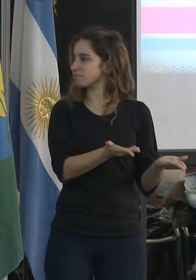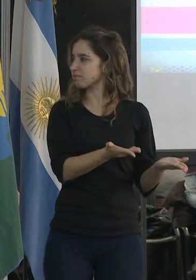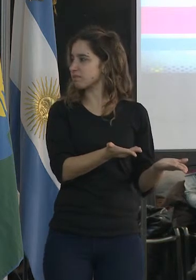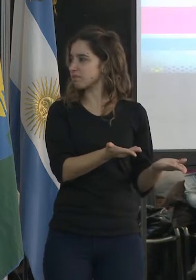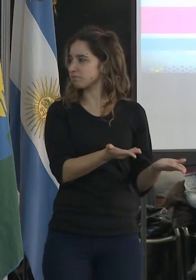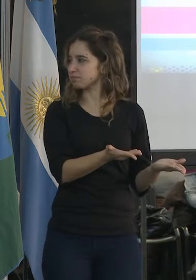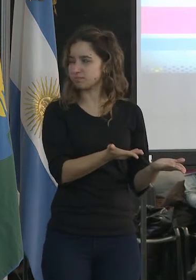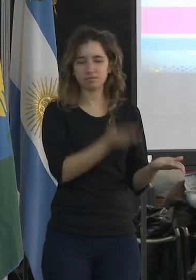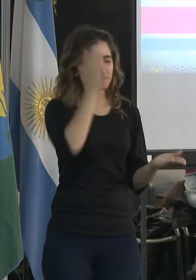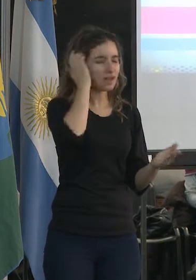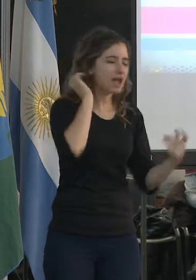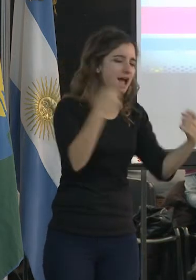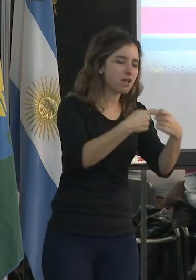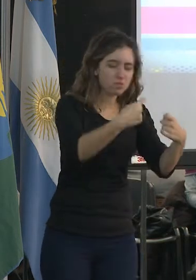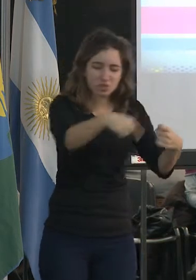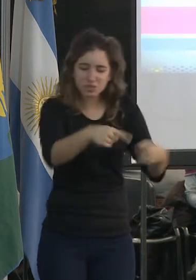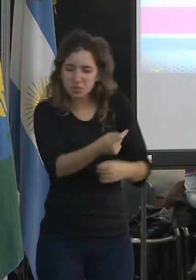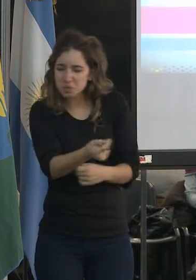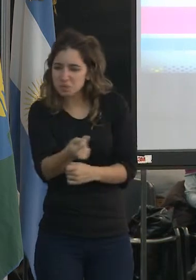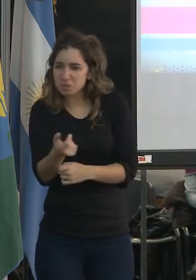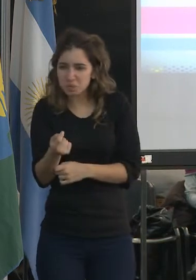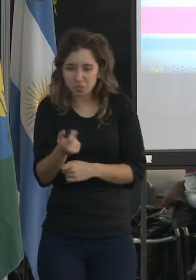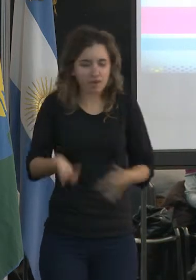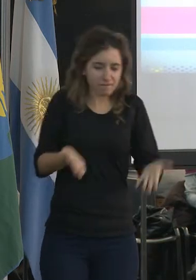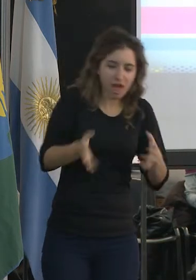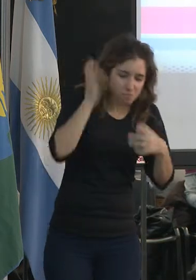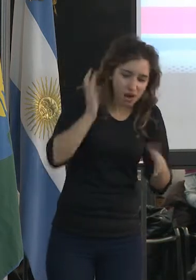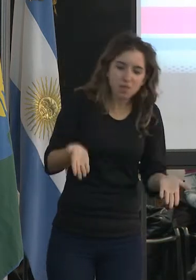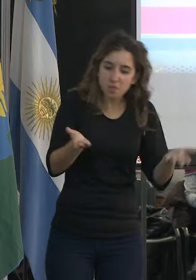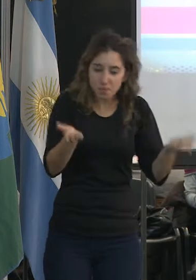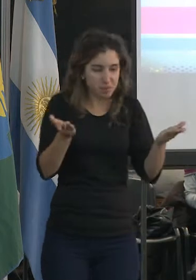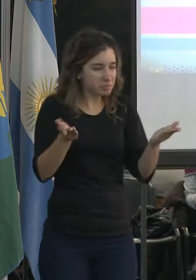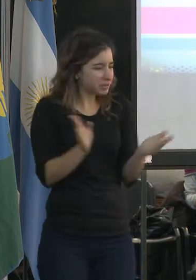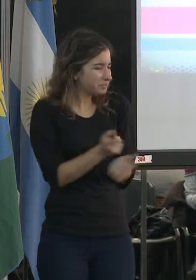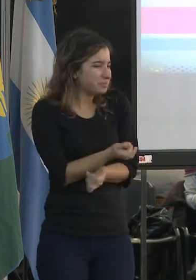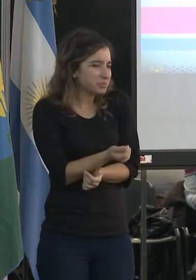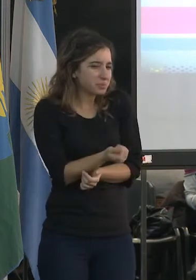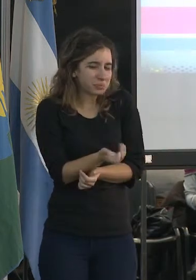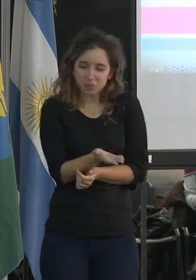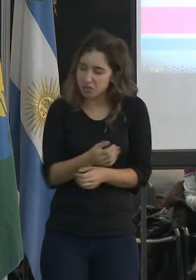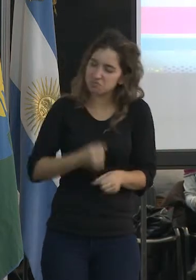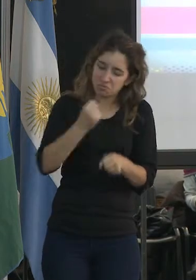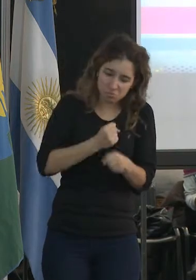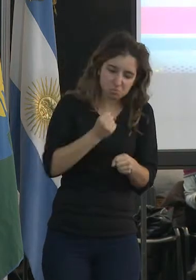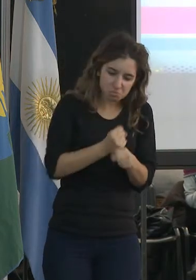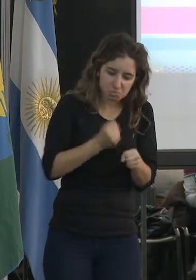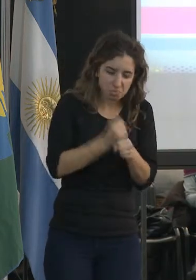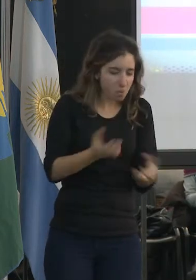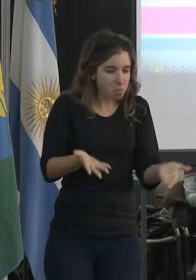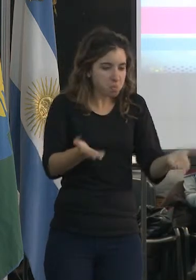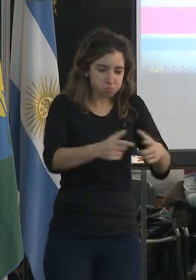Existen pocas mutuales que quieran tener una radio. Además, las andamos fomentando. Nosotros queremos que crezca. Y trabajamos en ese